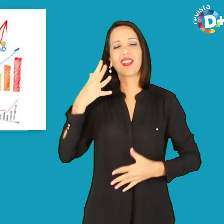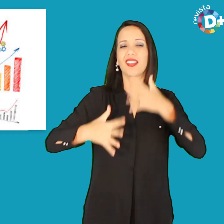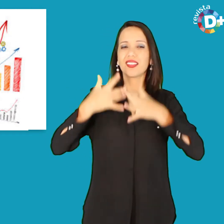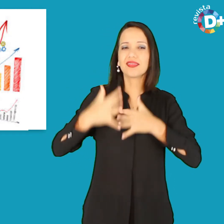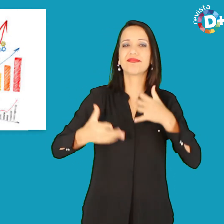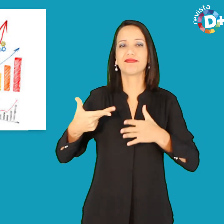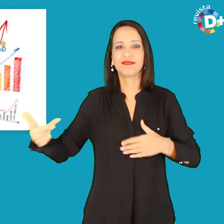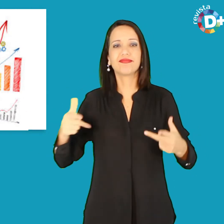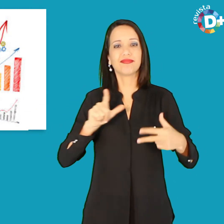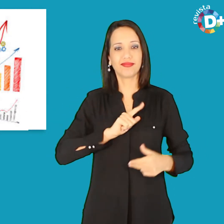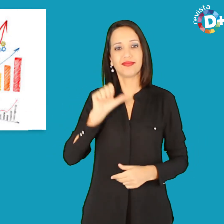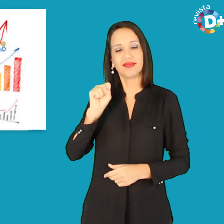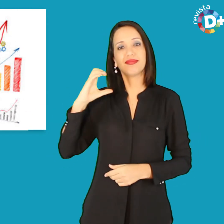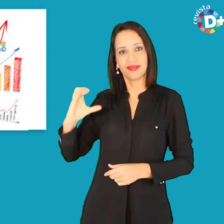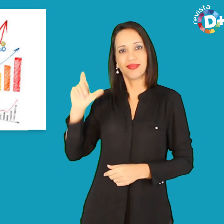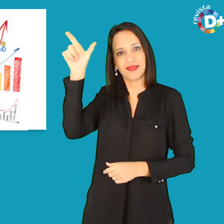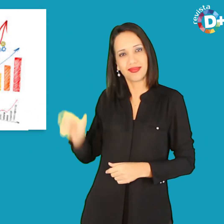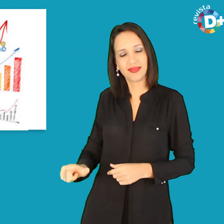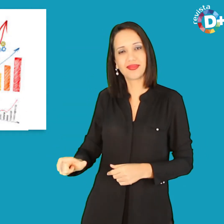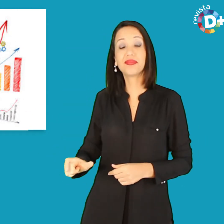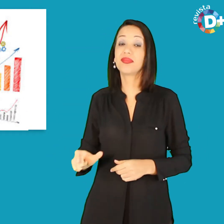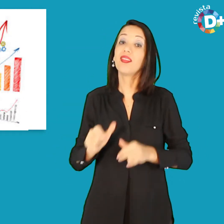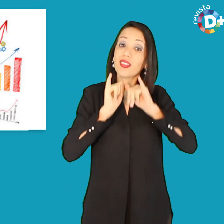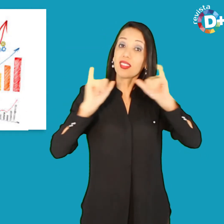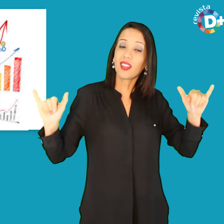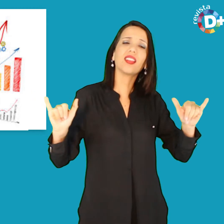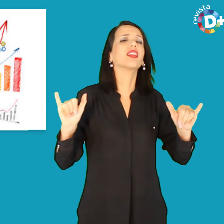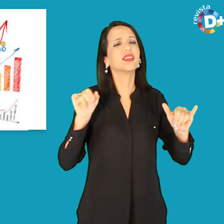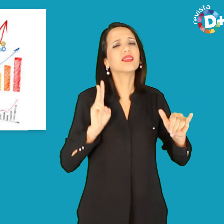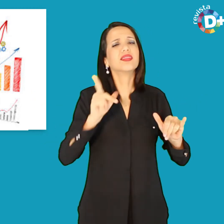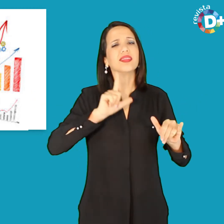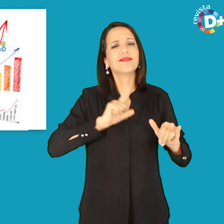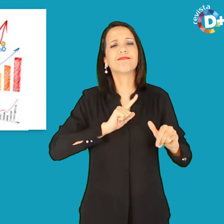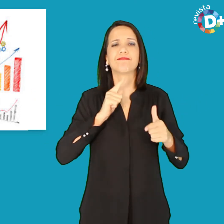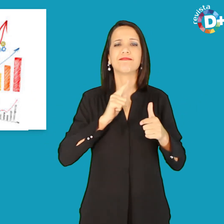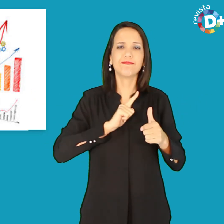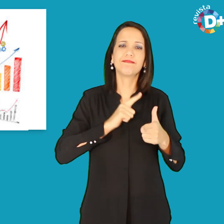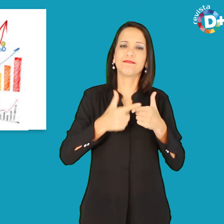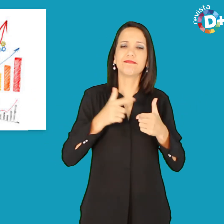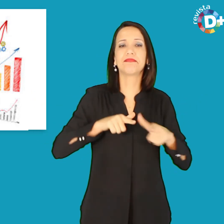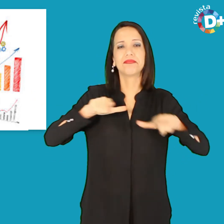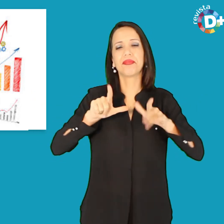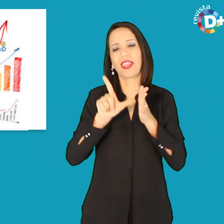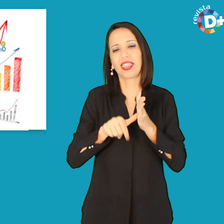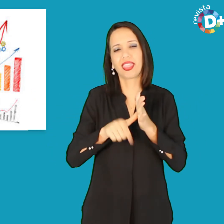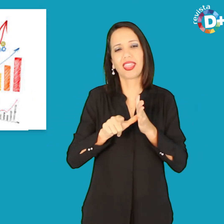SC. Ela confessa que sempre está com os trabalhos atrasados e tarefas esquecidas. O que ajuda